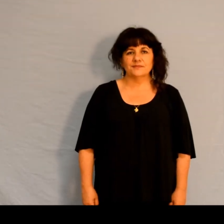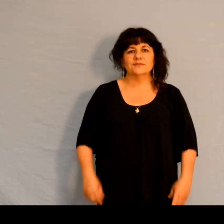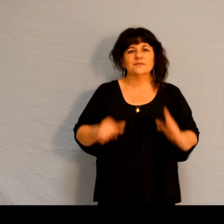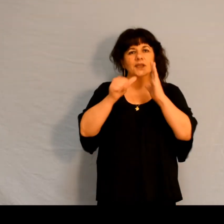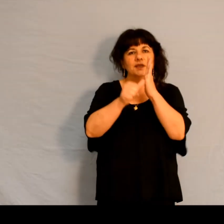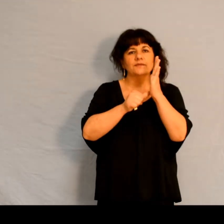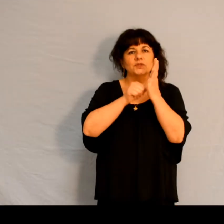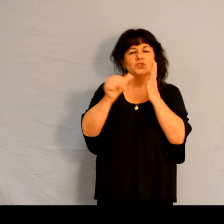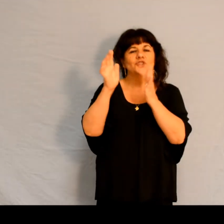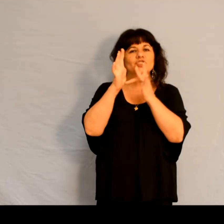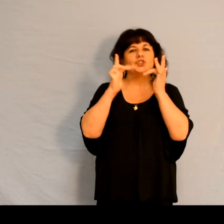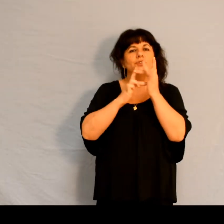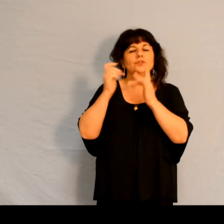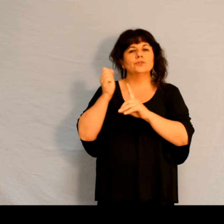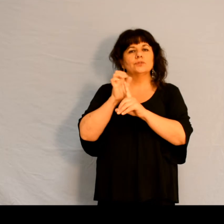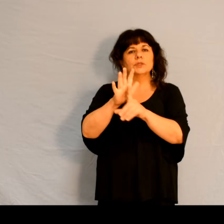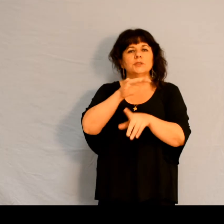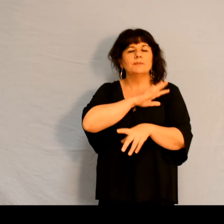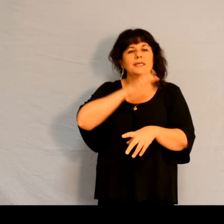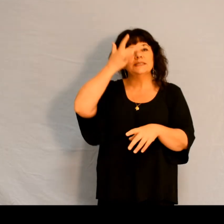Évangile de Jésus-Christ selon saint Luc.